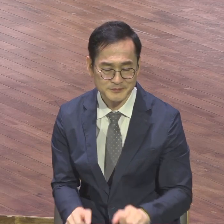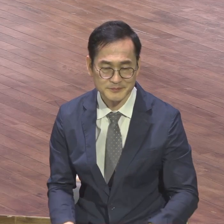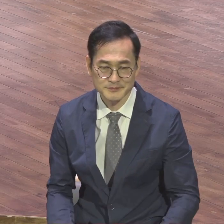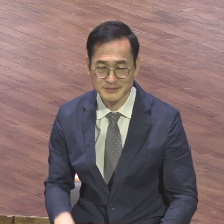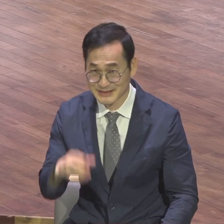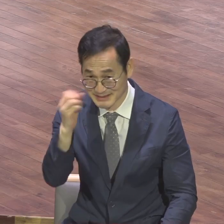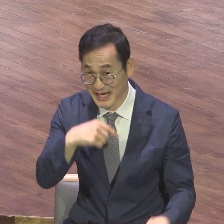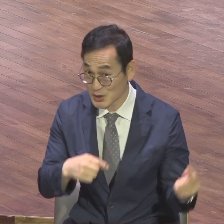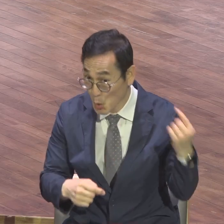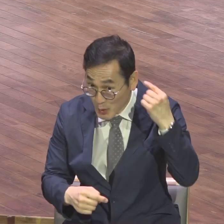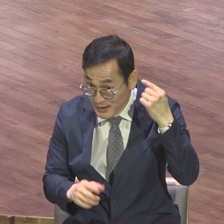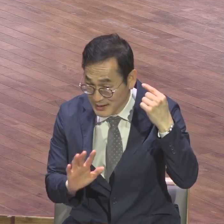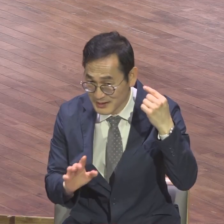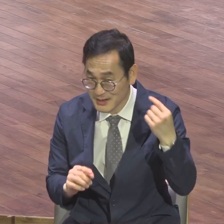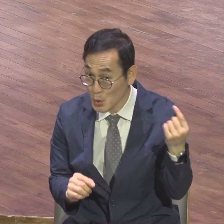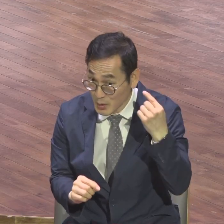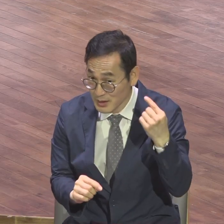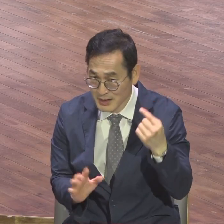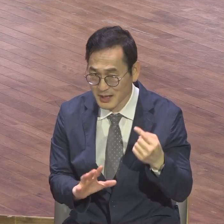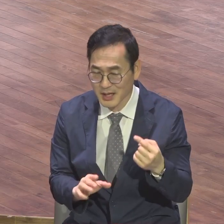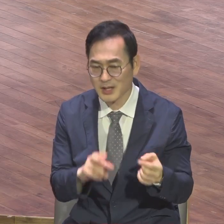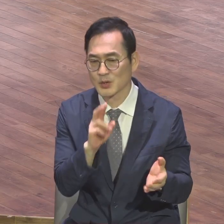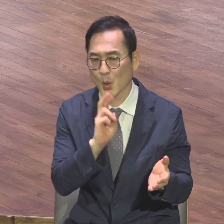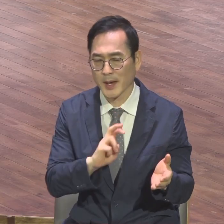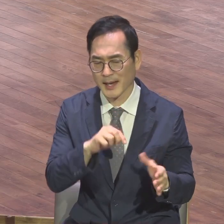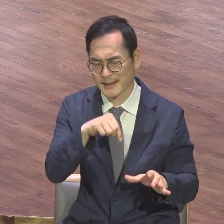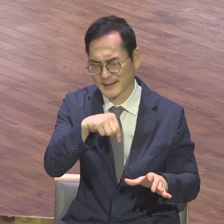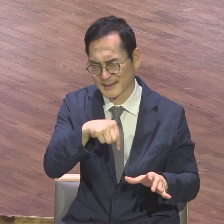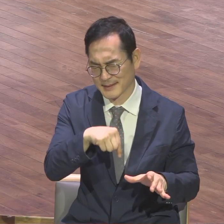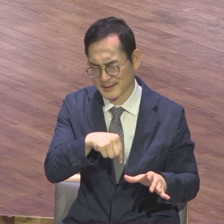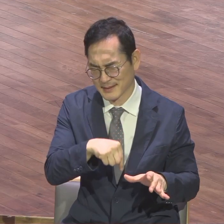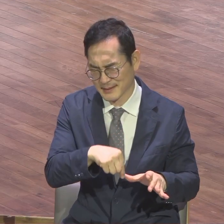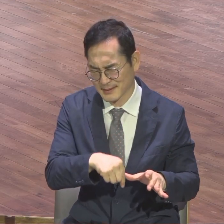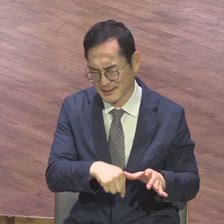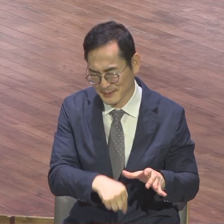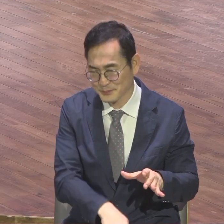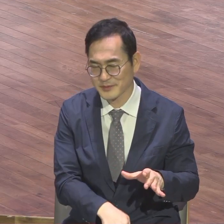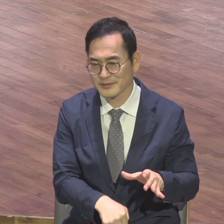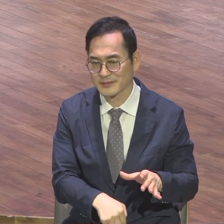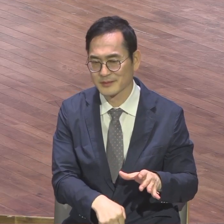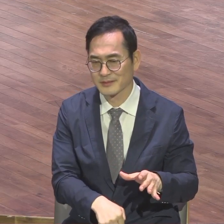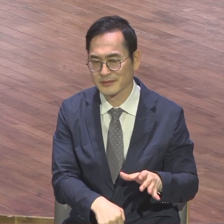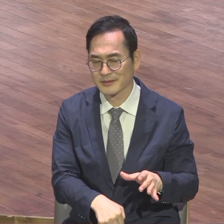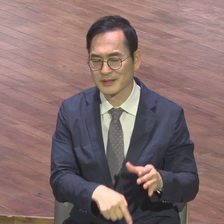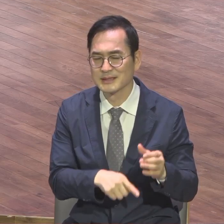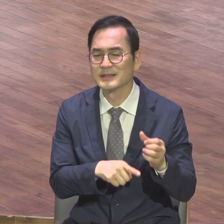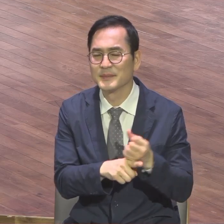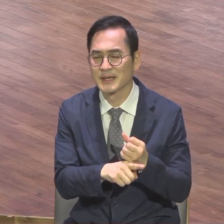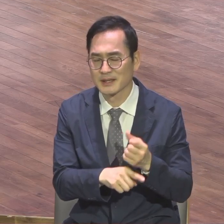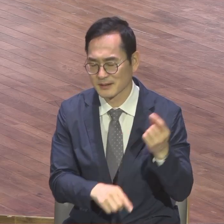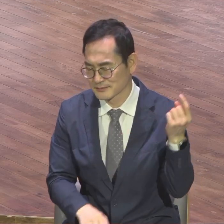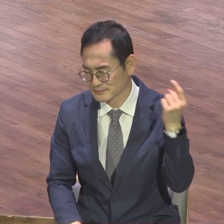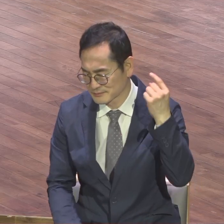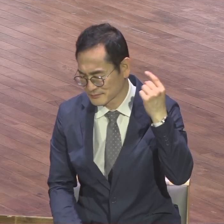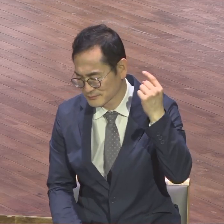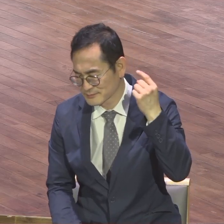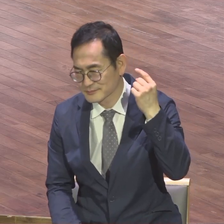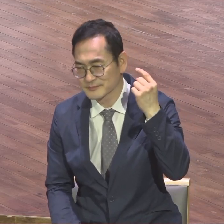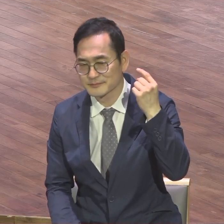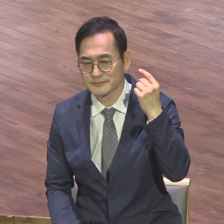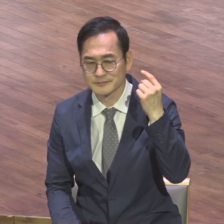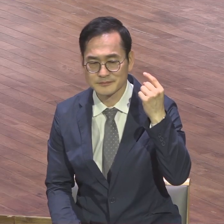개념이 아니었어요. 노래나 연주 등의 기쁜 그 기구를 듣는다는 의미를 가진 독특한 그런